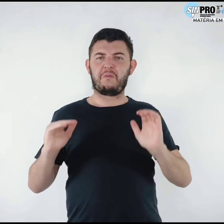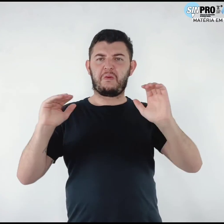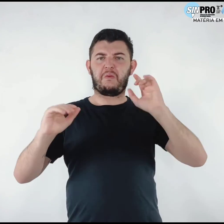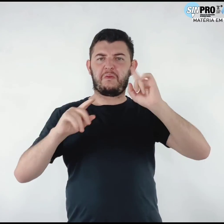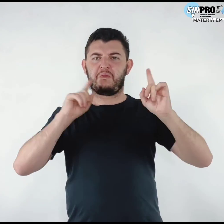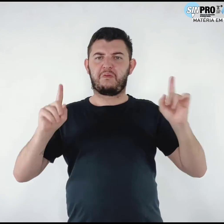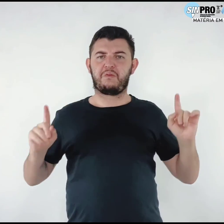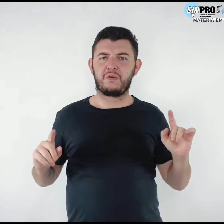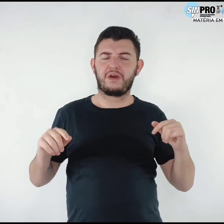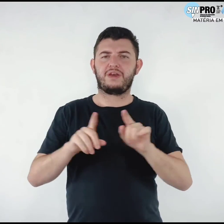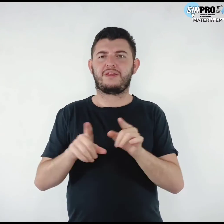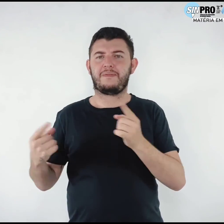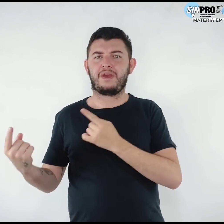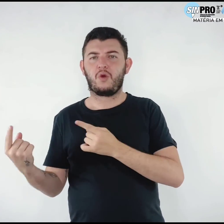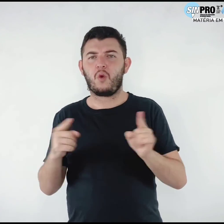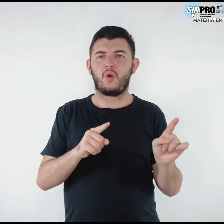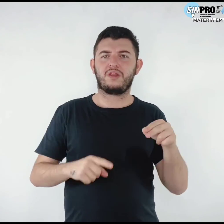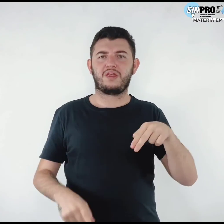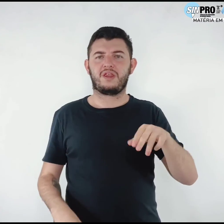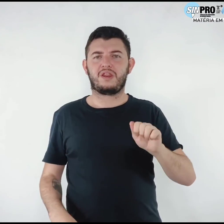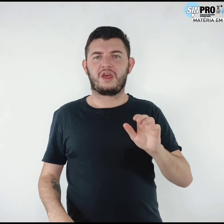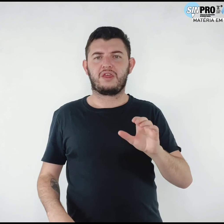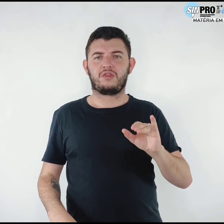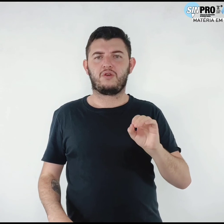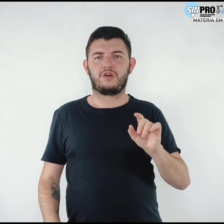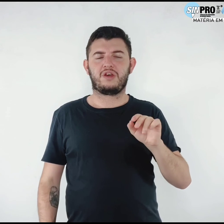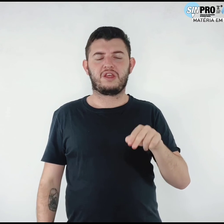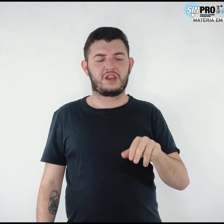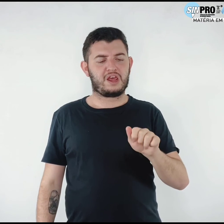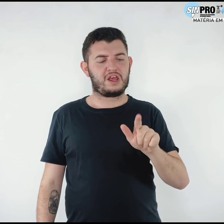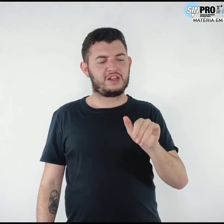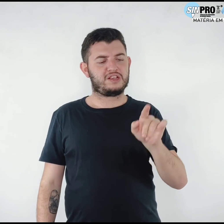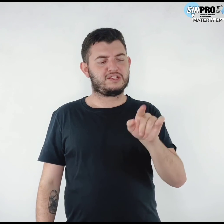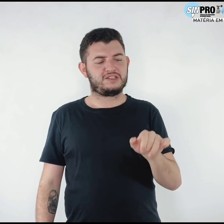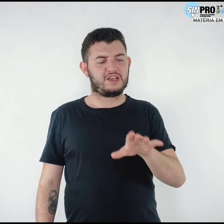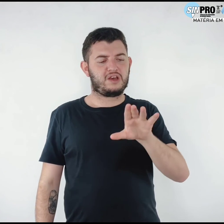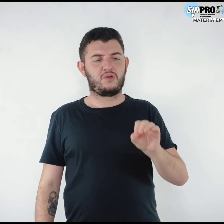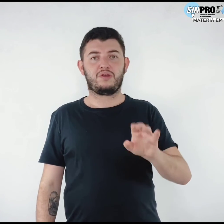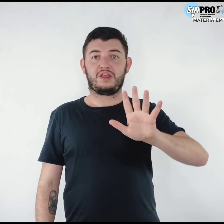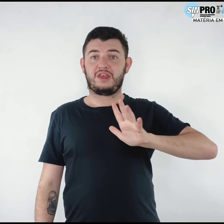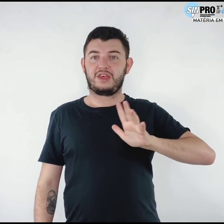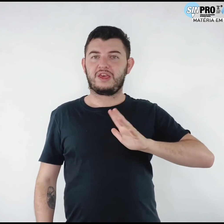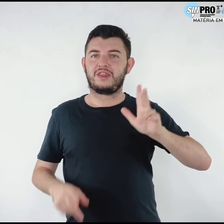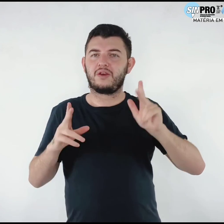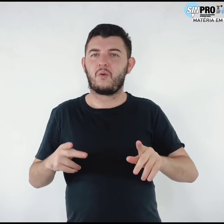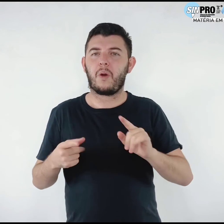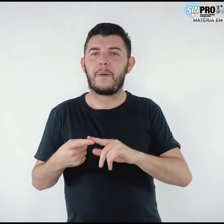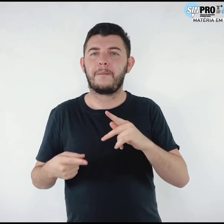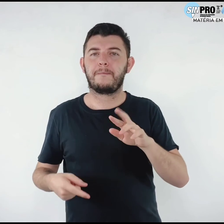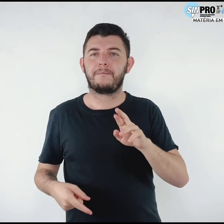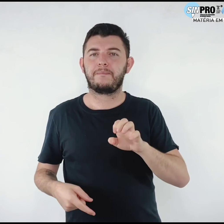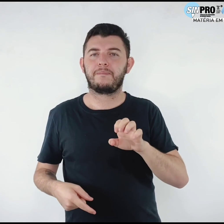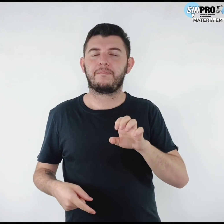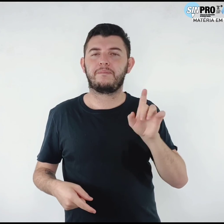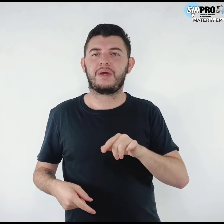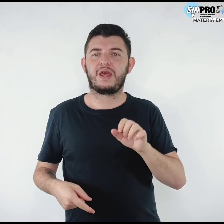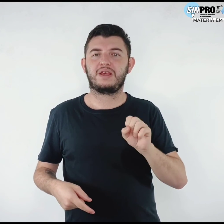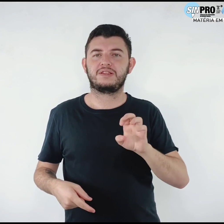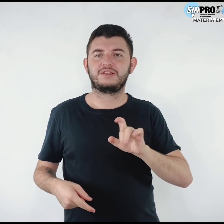a nacionalização das riquezas, como é o pré-sal e a Petrobras, contra